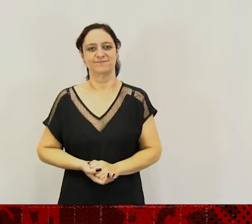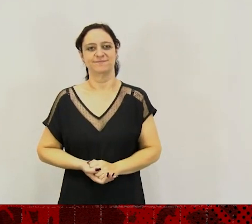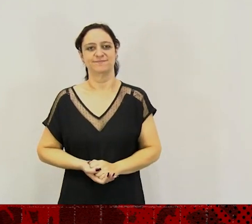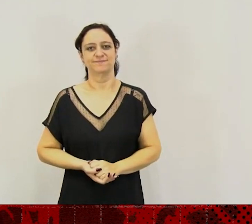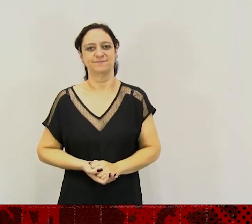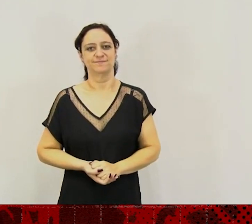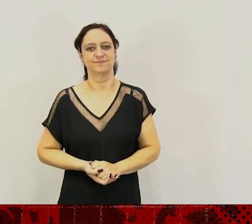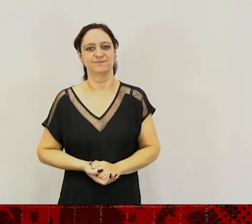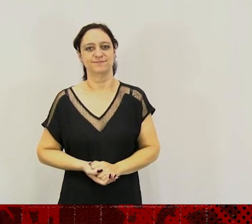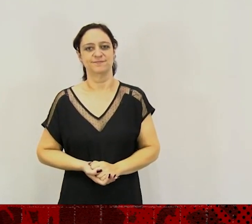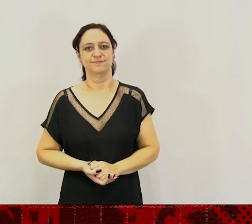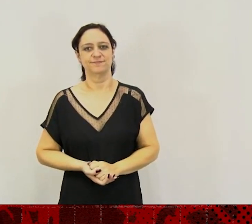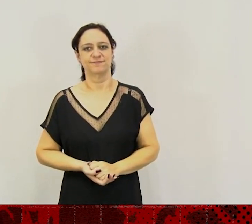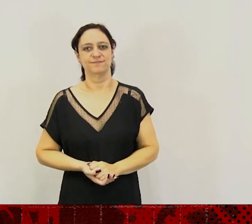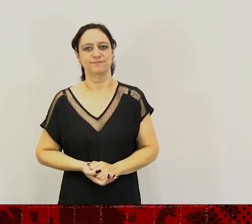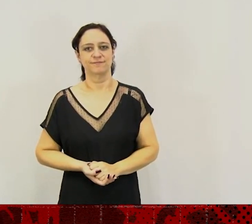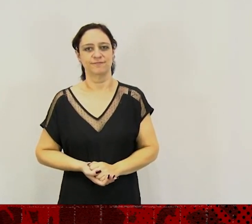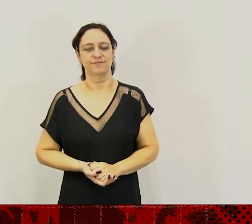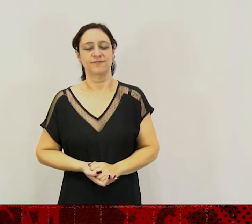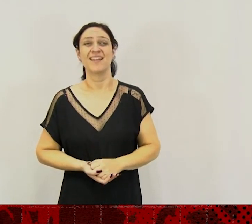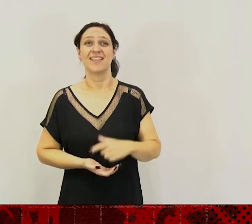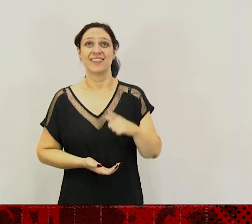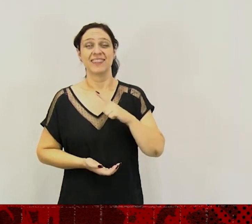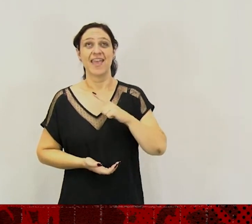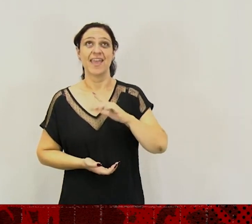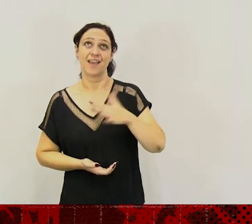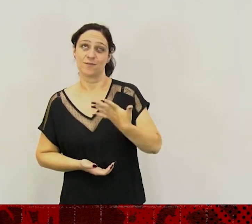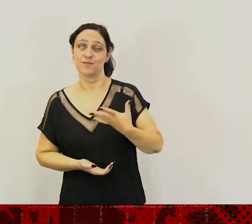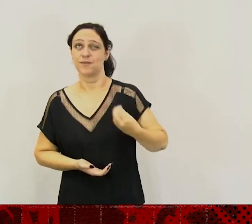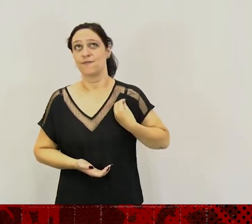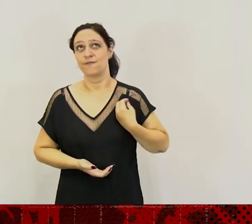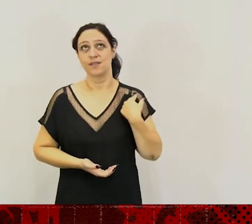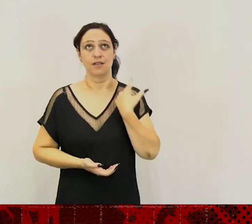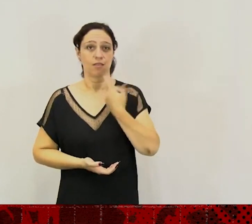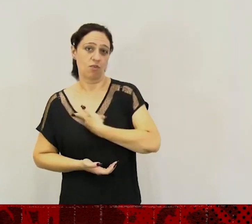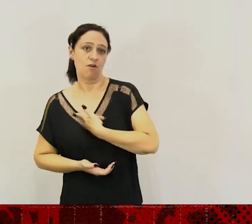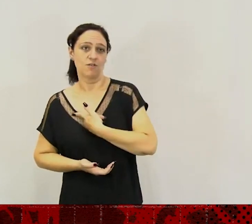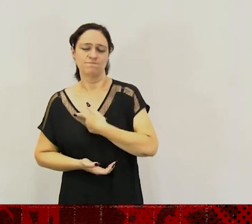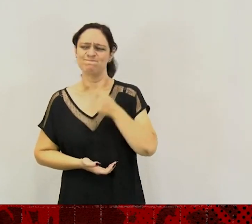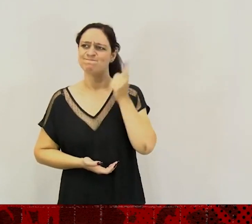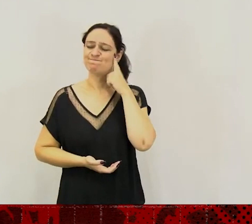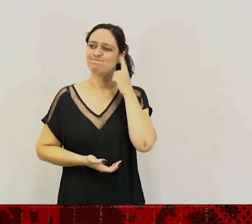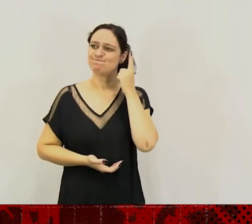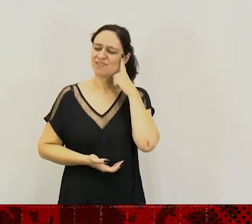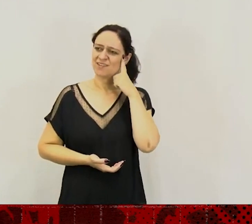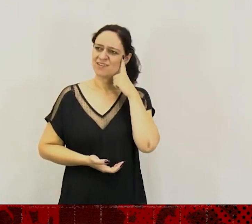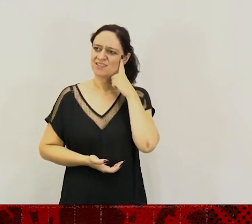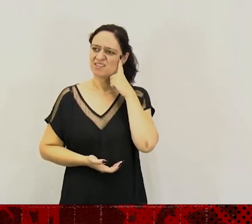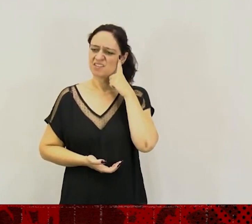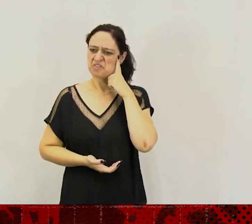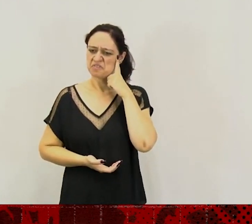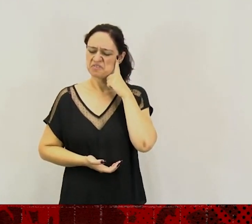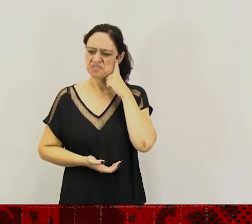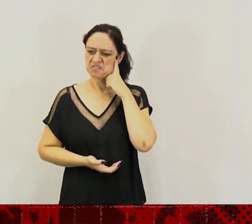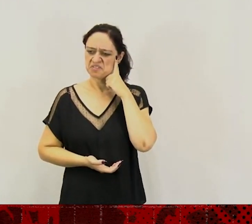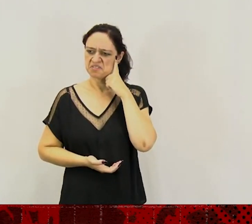Deus. Há muitos momentos na nossa vida que nós achamos que as pessoas não nos